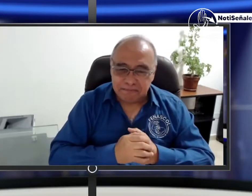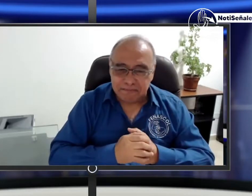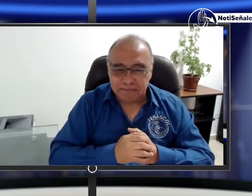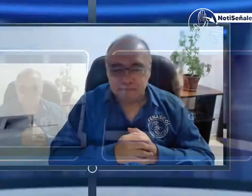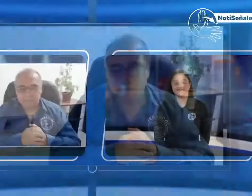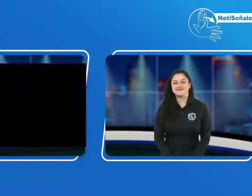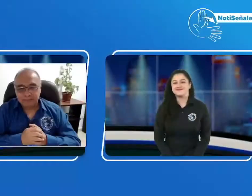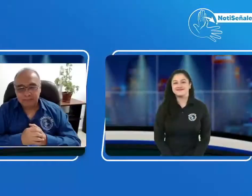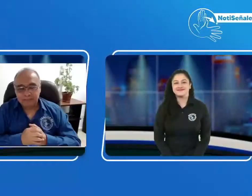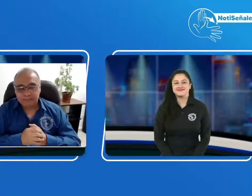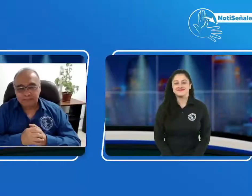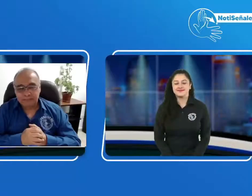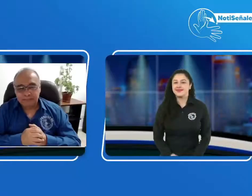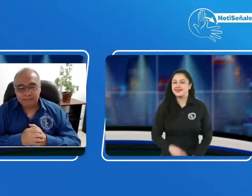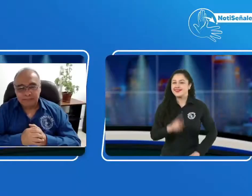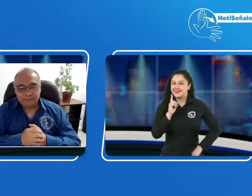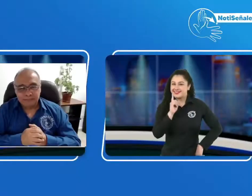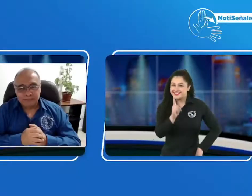interesante